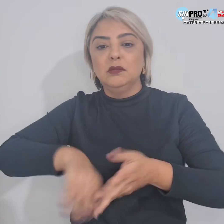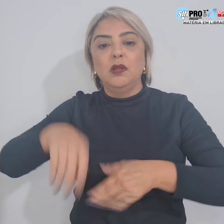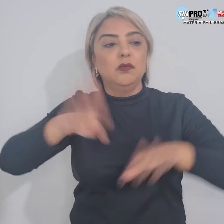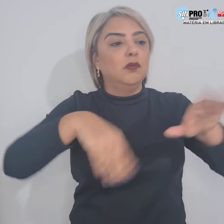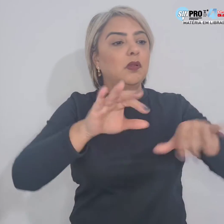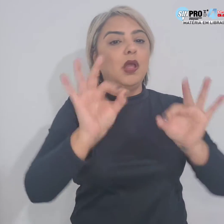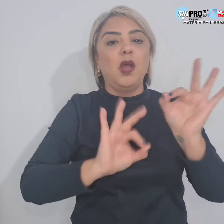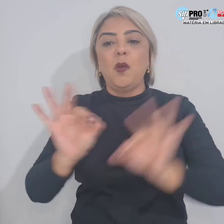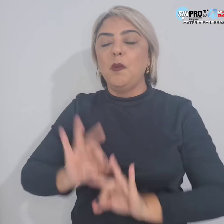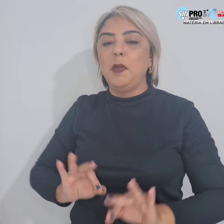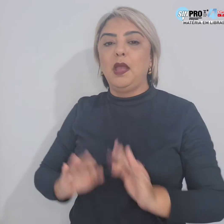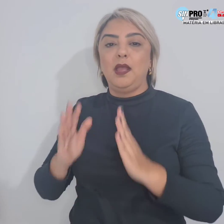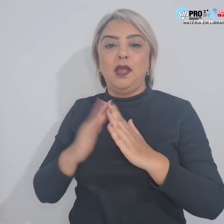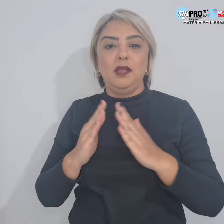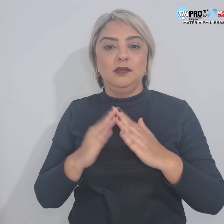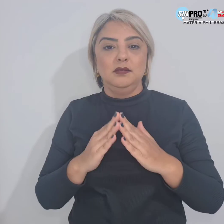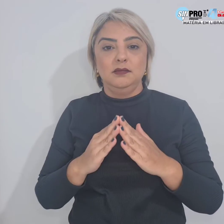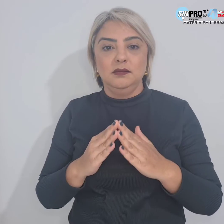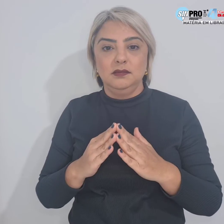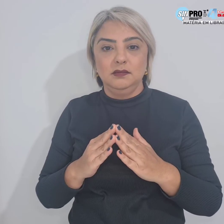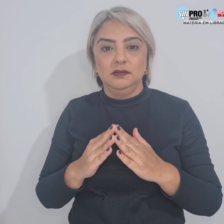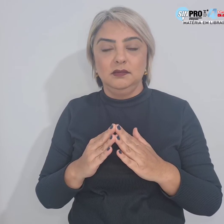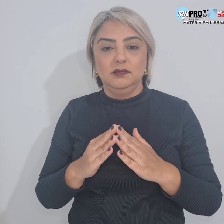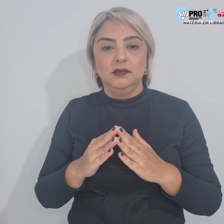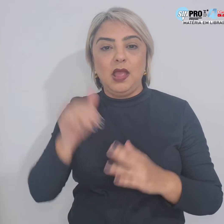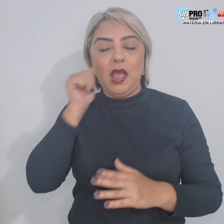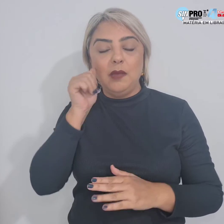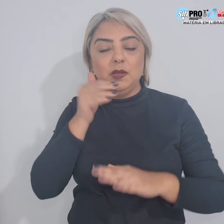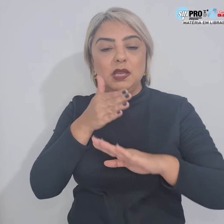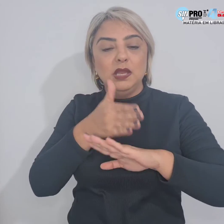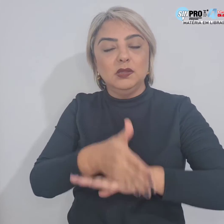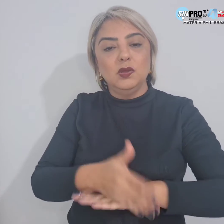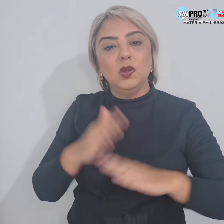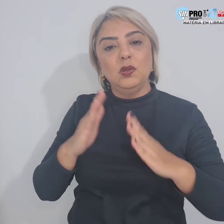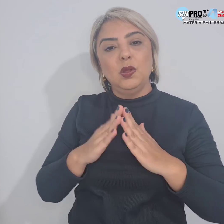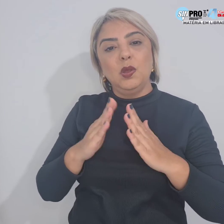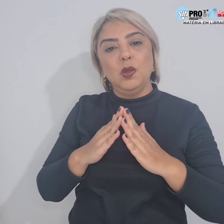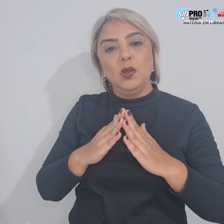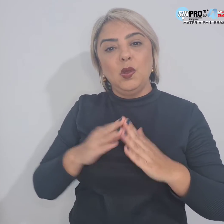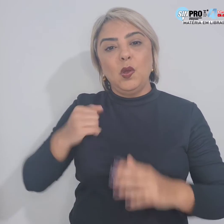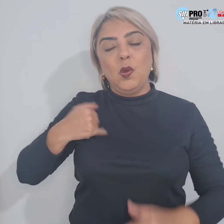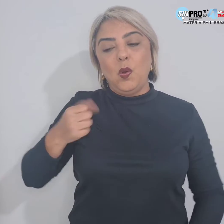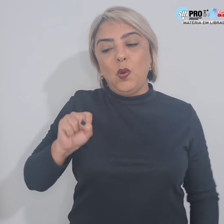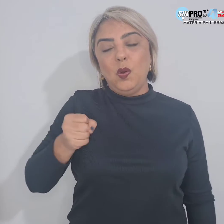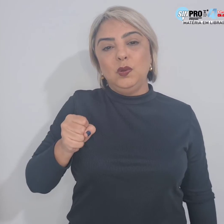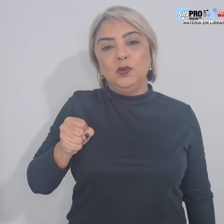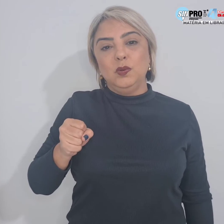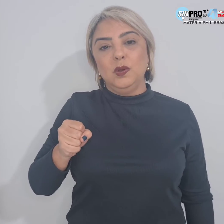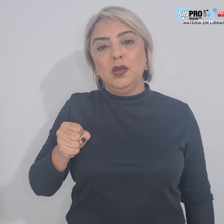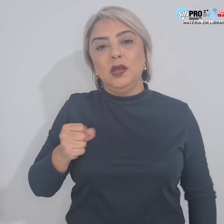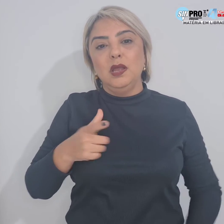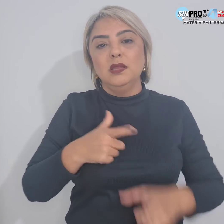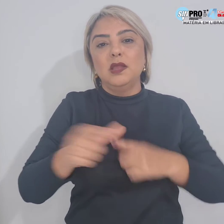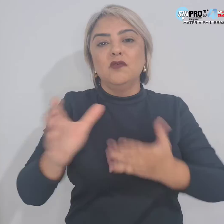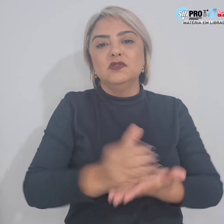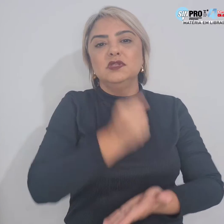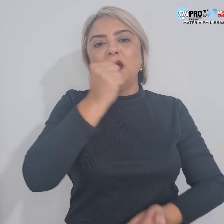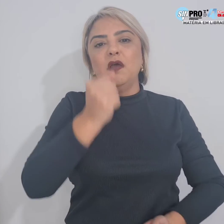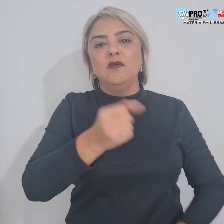pó, arrumar a casa. Ela entrou na casa dos Rigueiras com 8 anos e saiu resgatada pelo